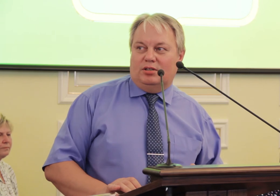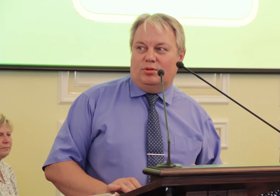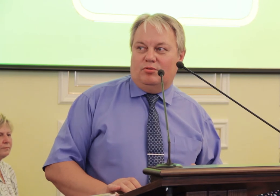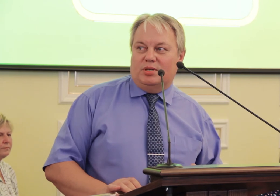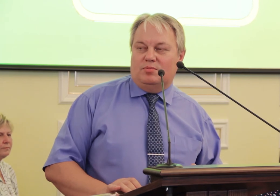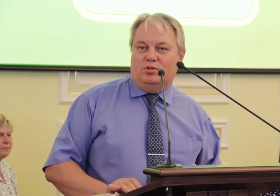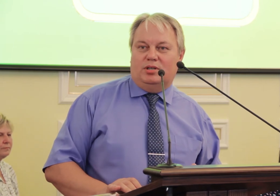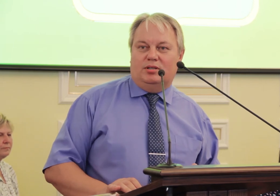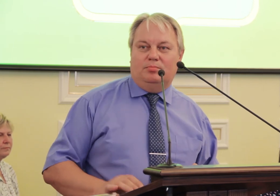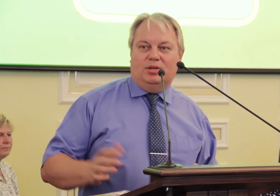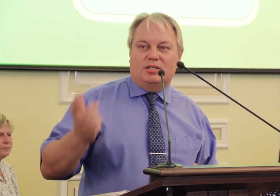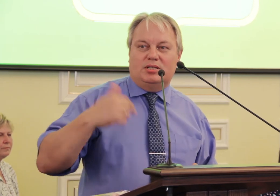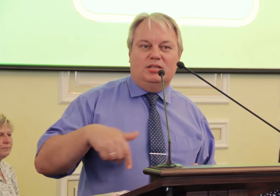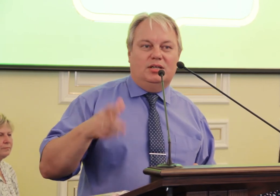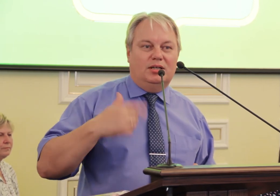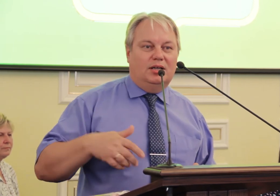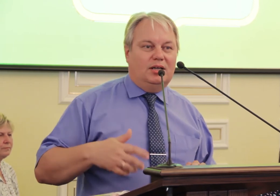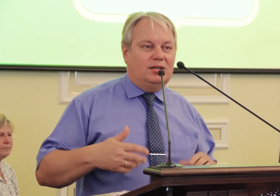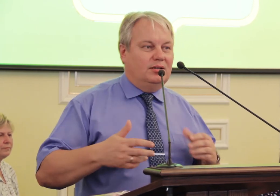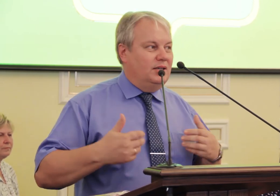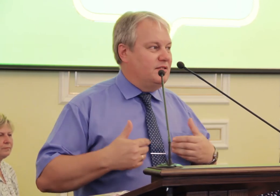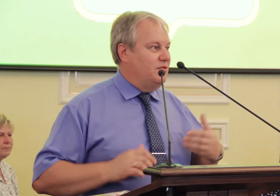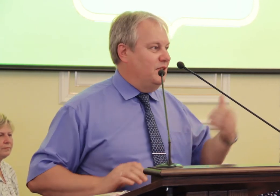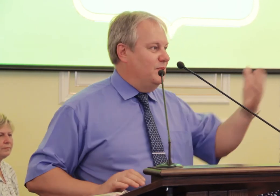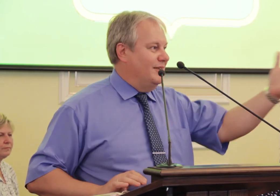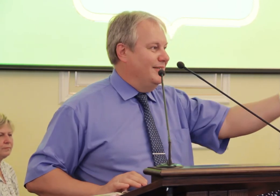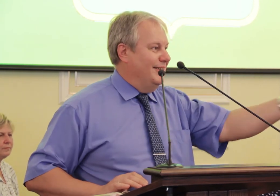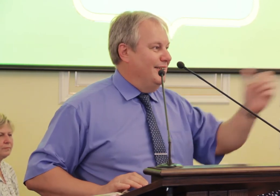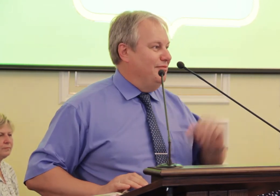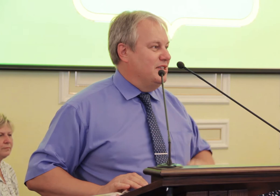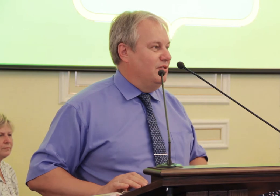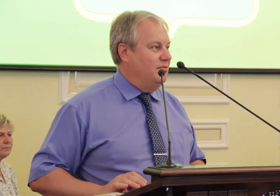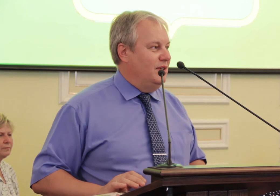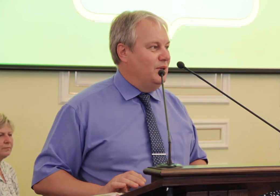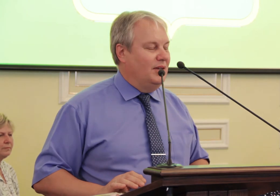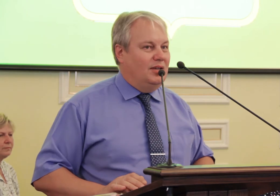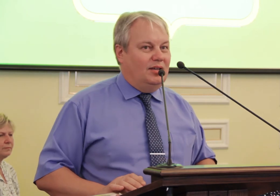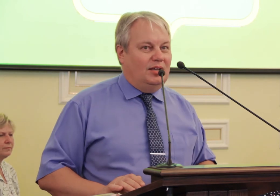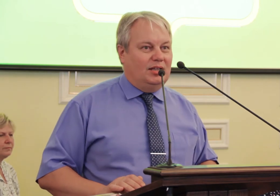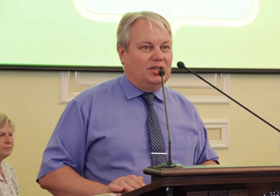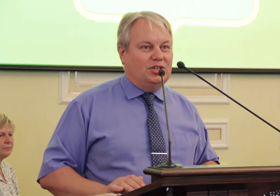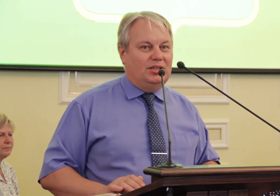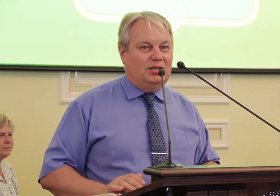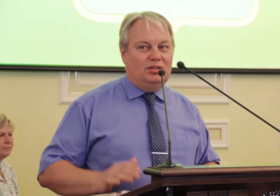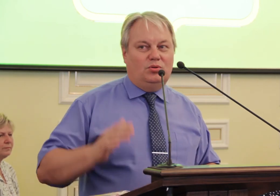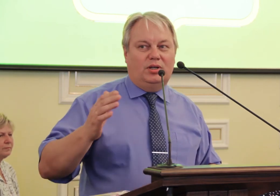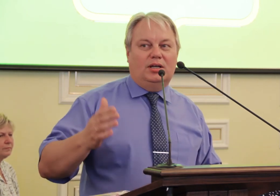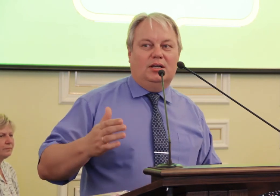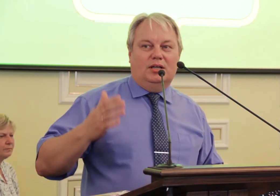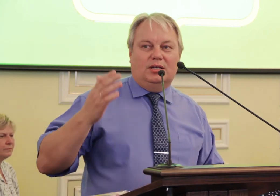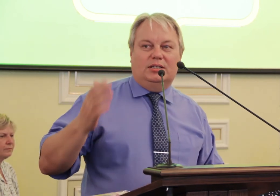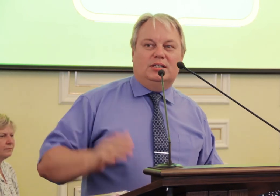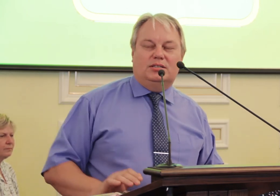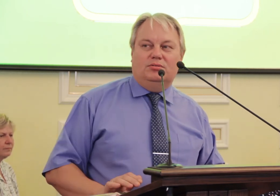те люди, которые его посмотрят, переоценили, как я в свое время, как вы в свое время, отношения не